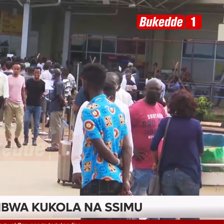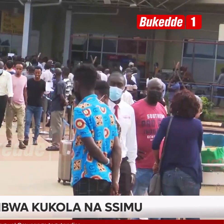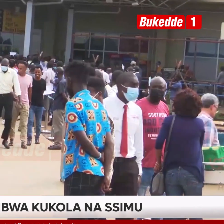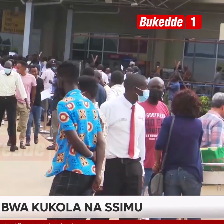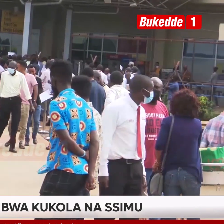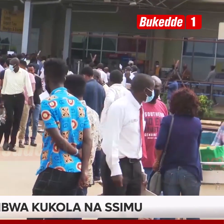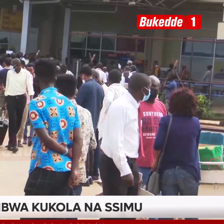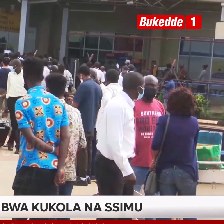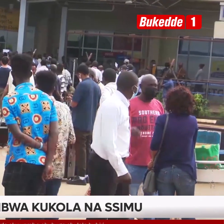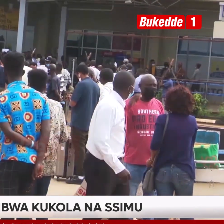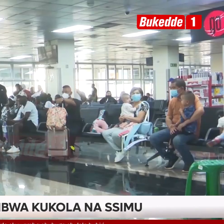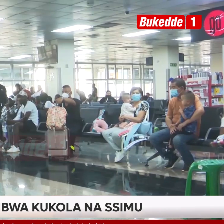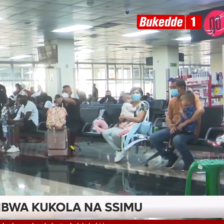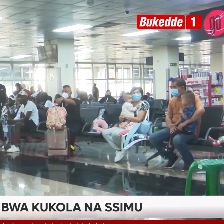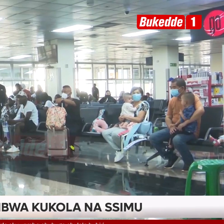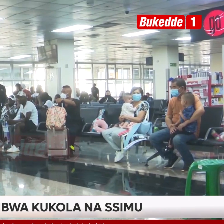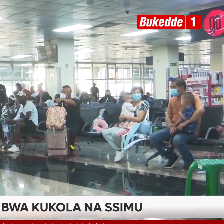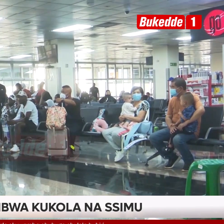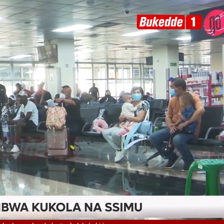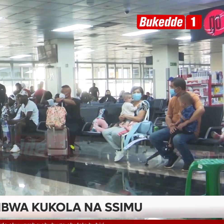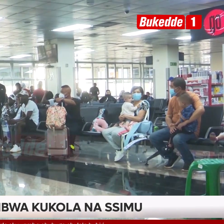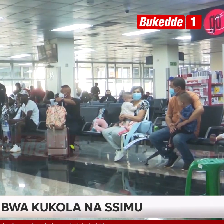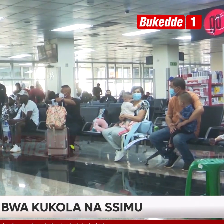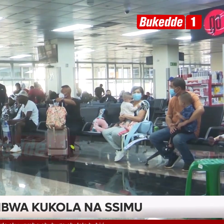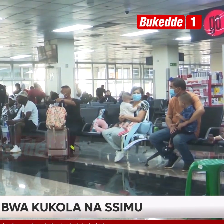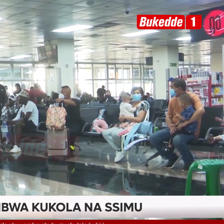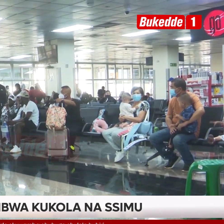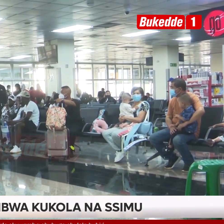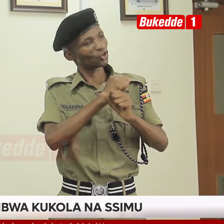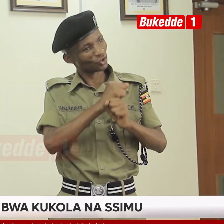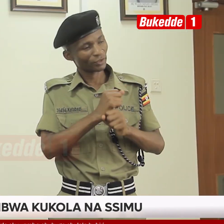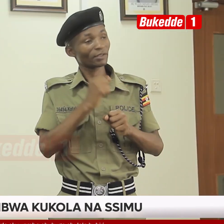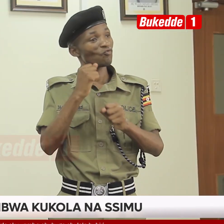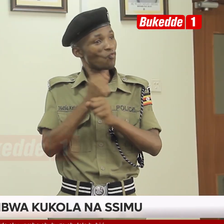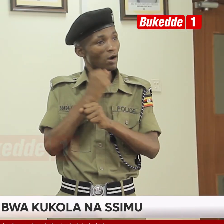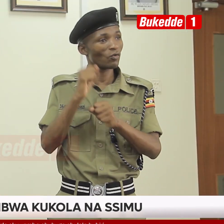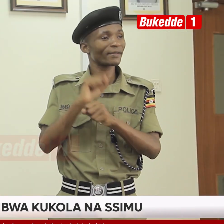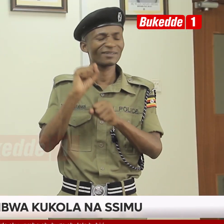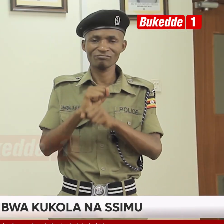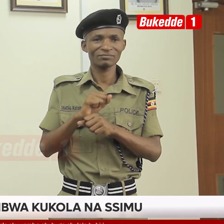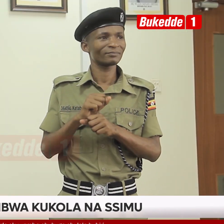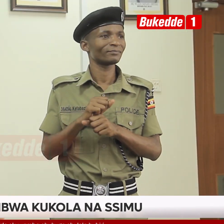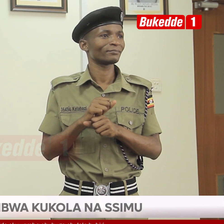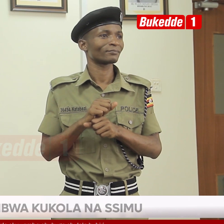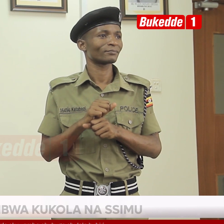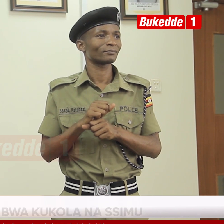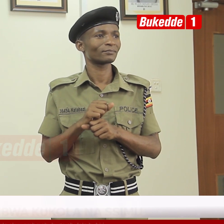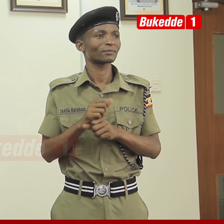ab'ebitongole eby'enjawulo nga n'abakozi ba minisita y'ensonga z'omunda mwe batwalidde. Tusoba mu 10